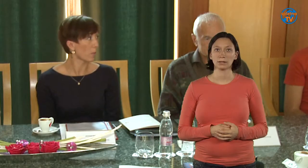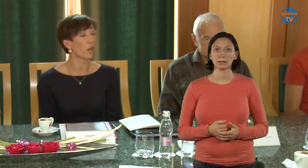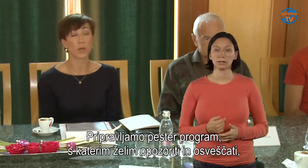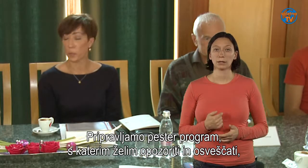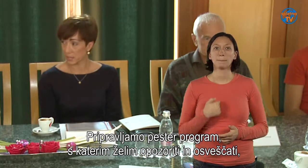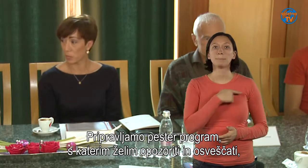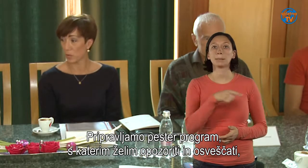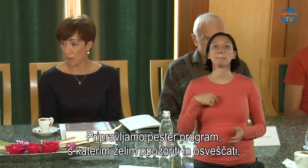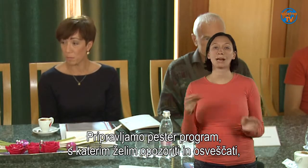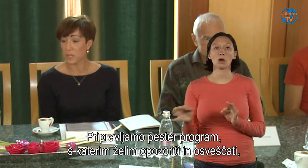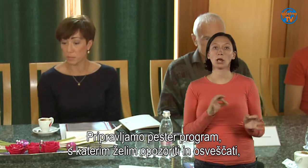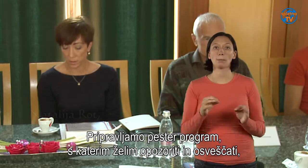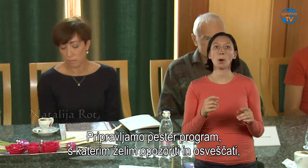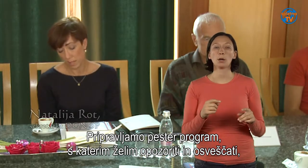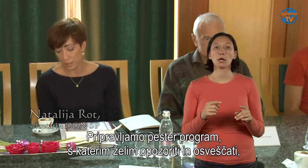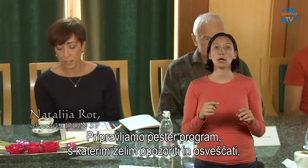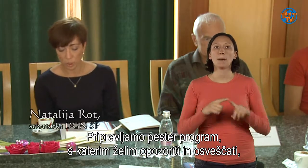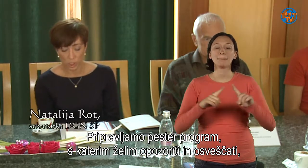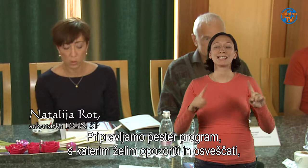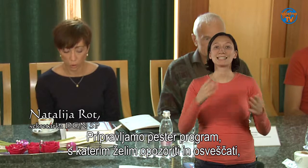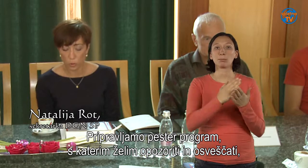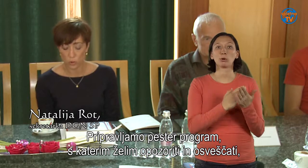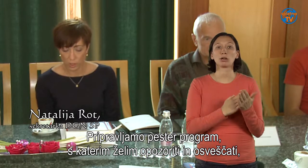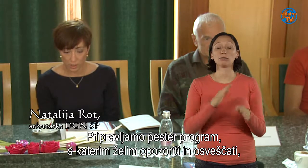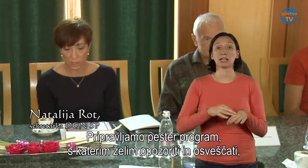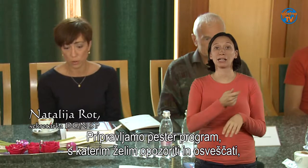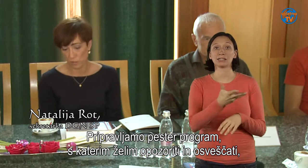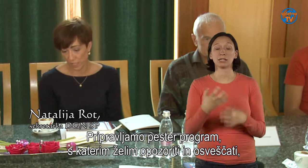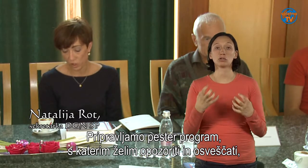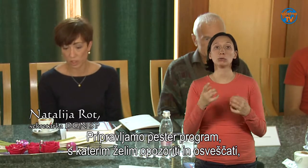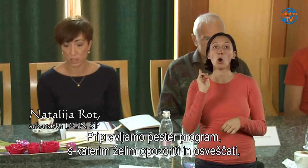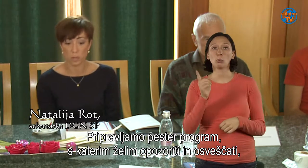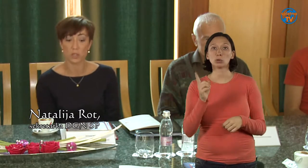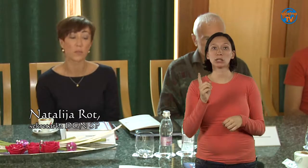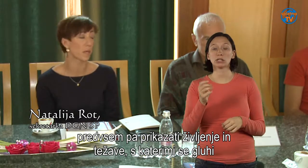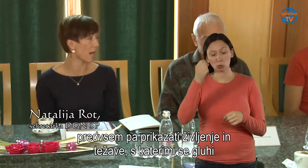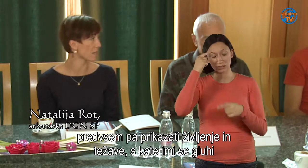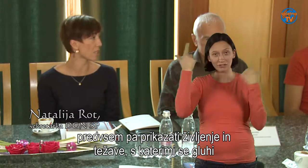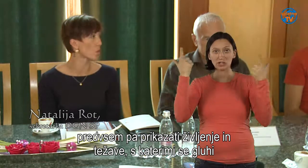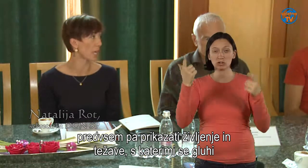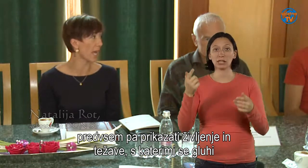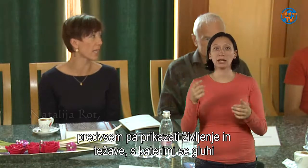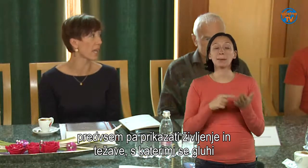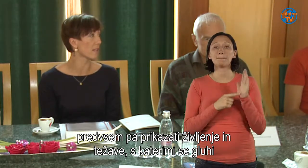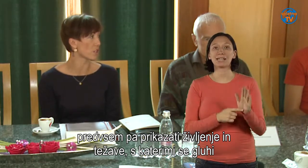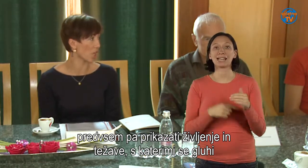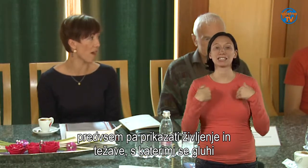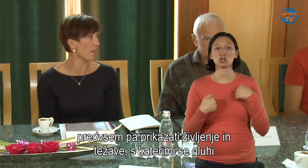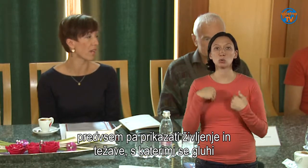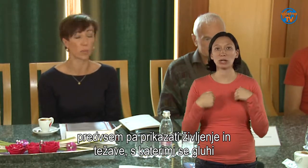Pripravljamo en pester program, na katerem želimo opozoriti in osveščati in predvsem prikazati življenje, težave in